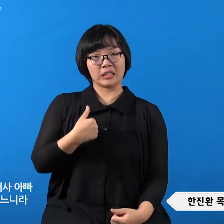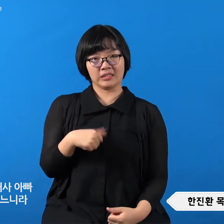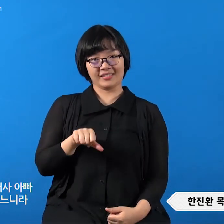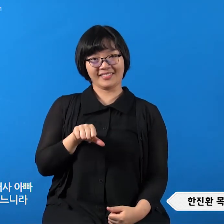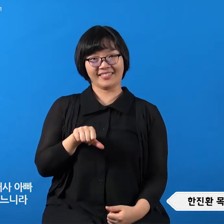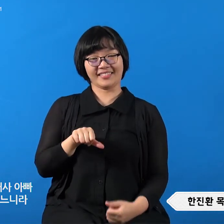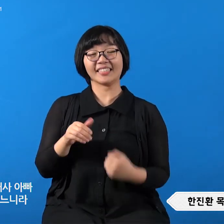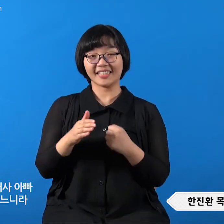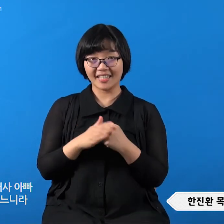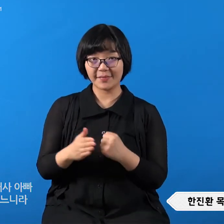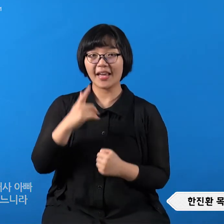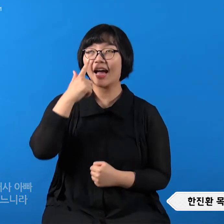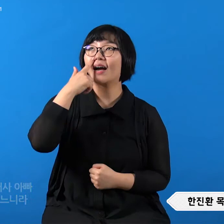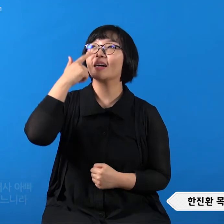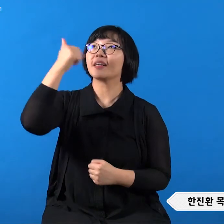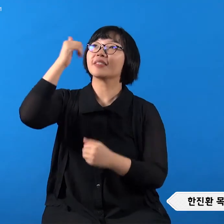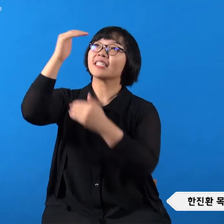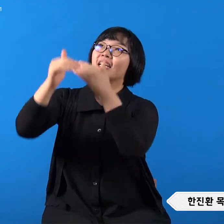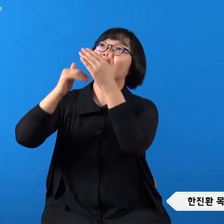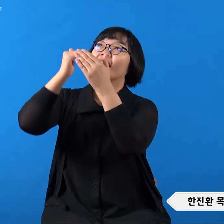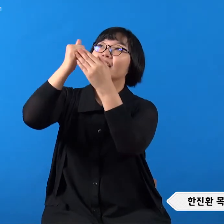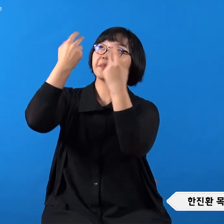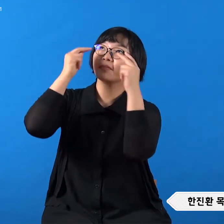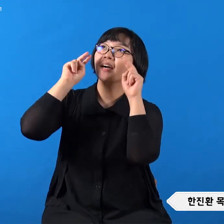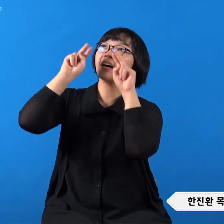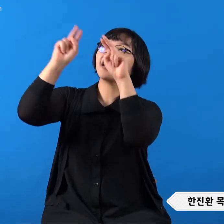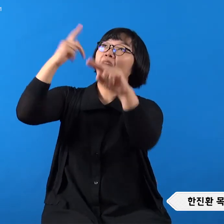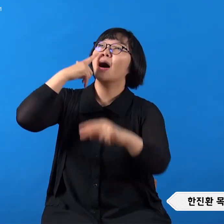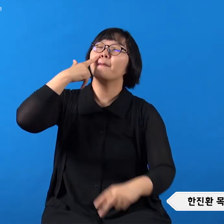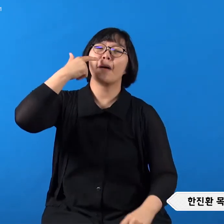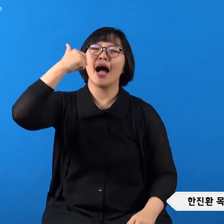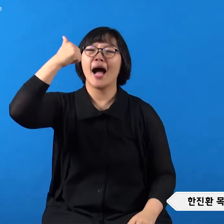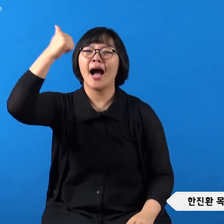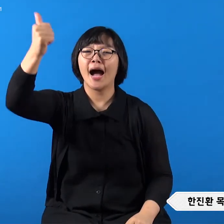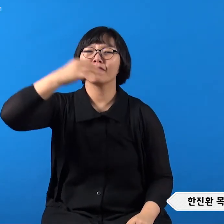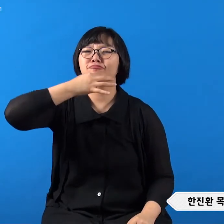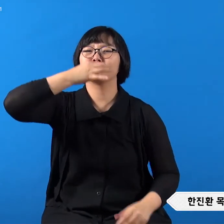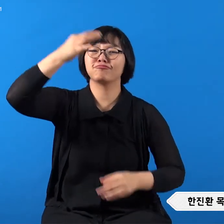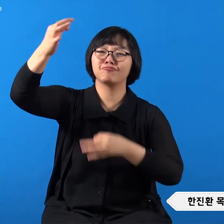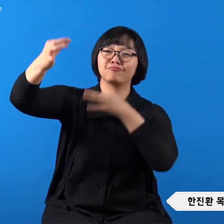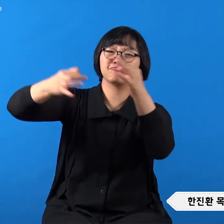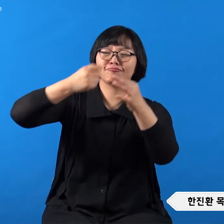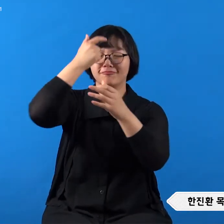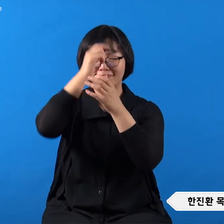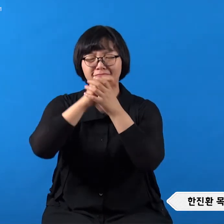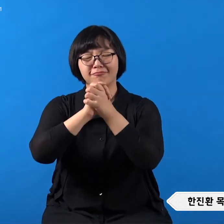늘 하늘 아버지 바라보면서 아빠 아버지 부르짖으면서